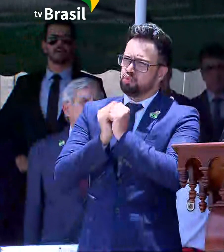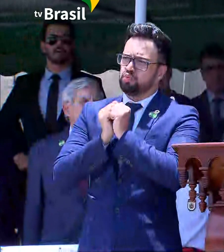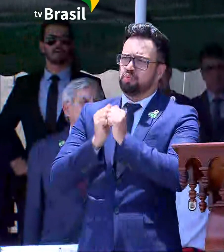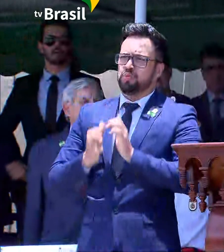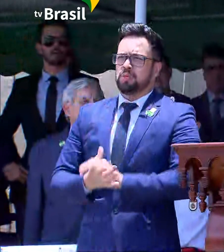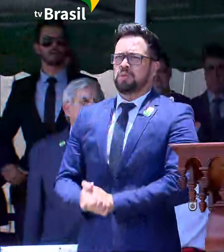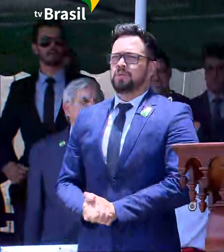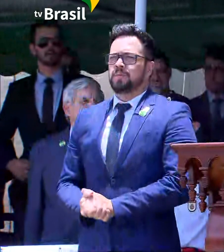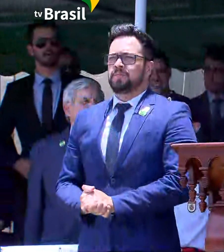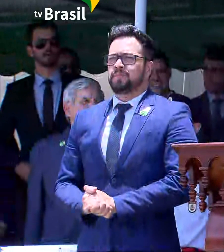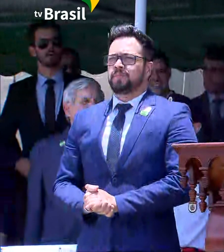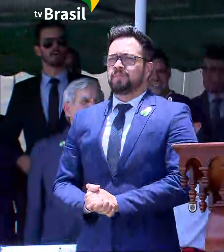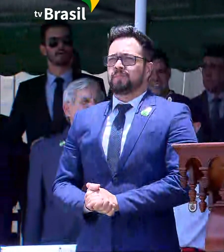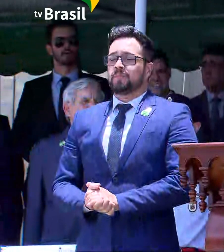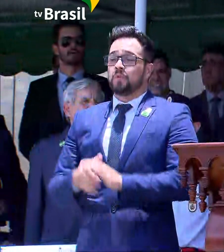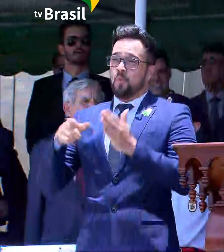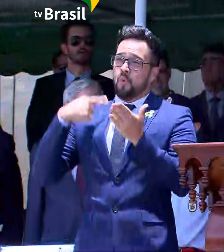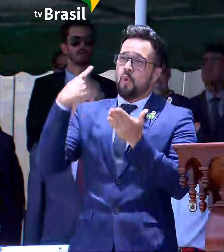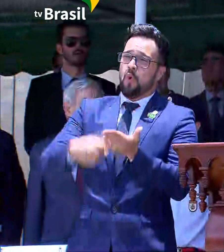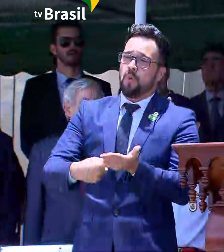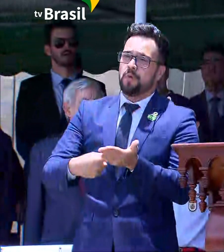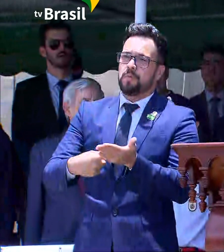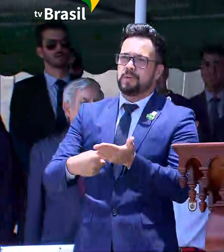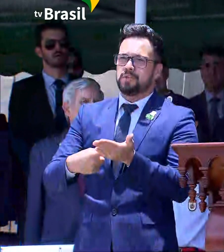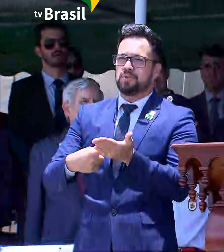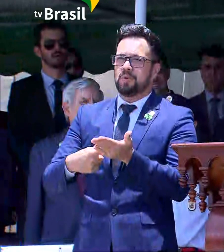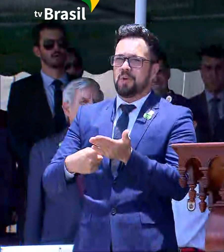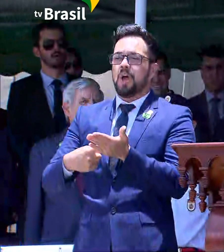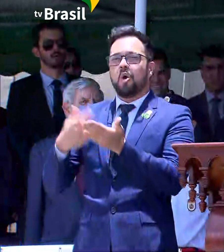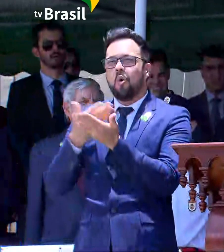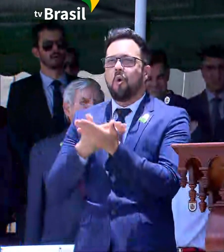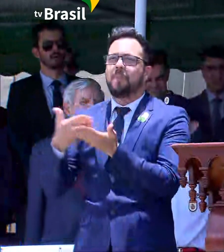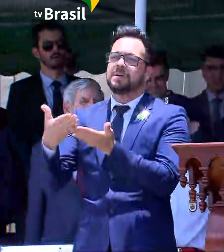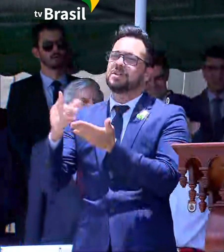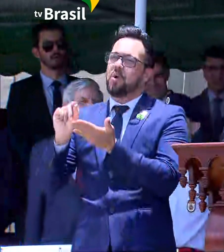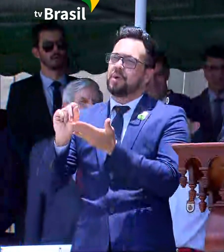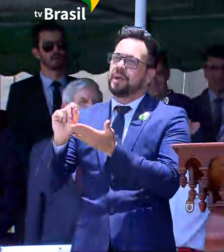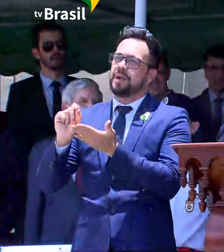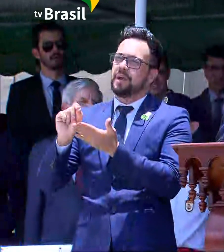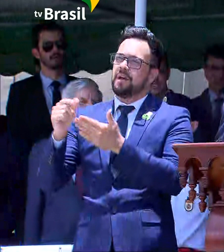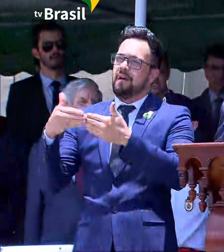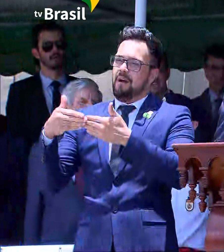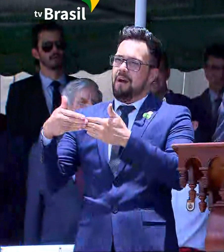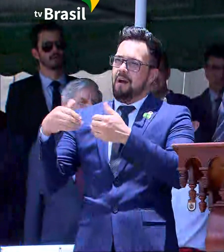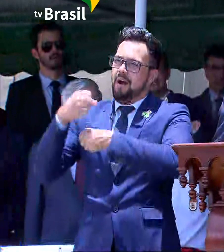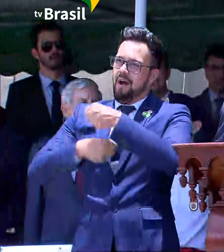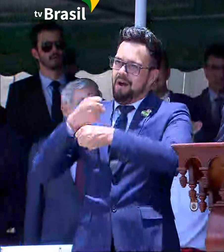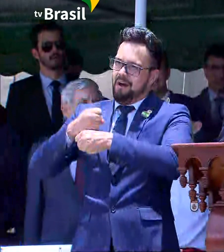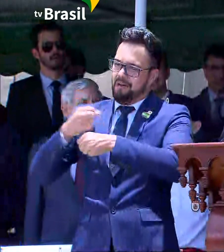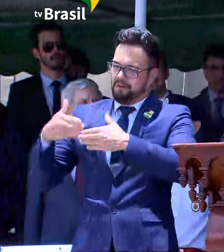E esse compromisso, comecei a colocá-lo em prática nos anos seguintes.